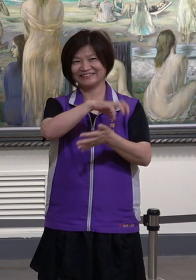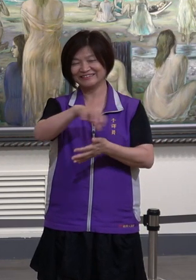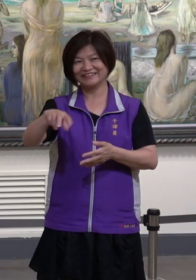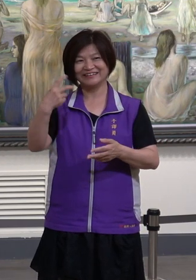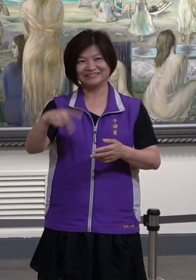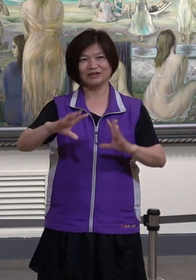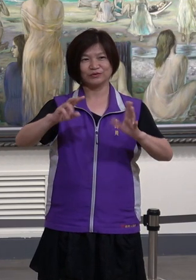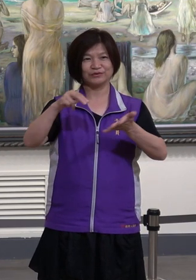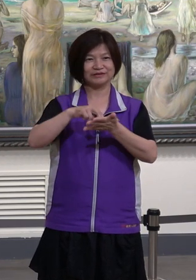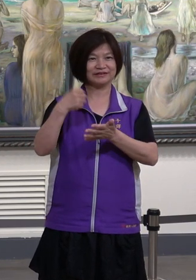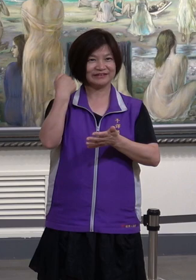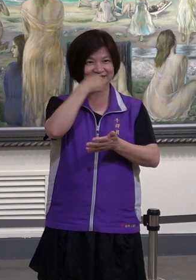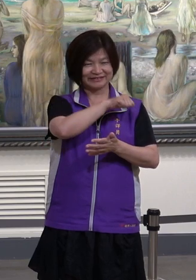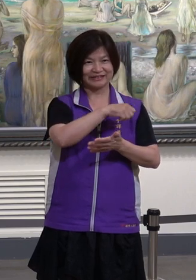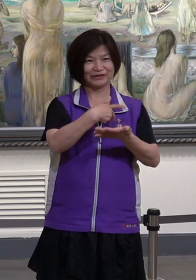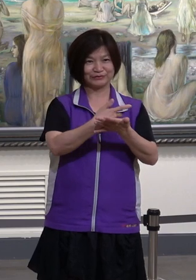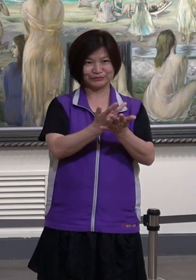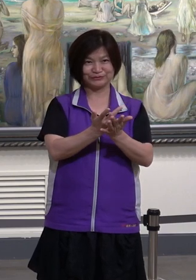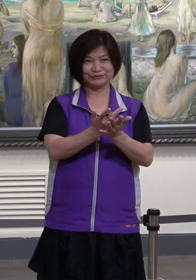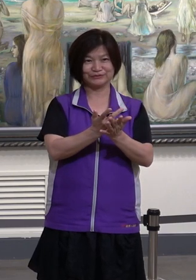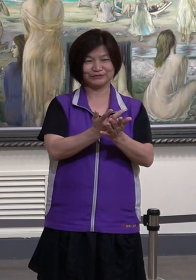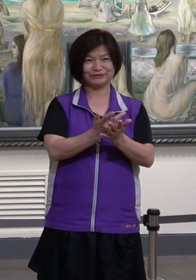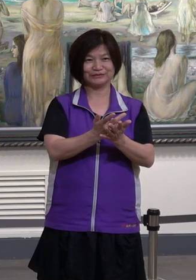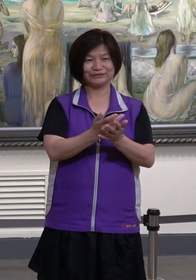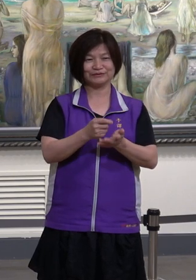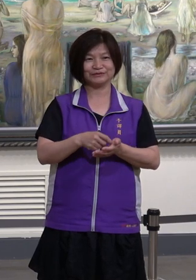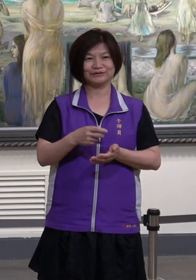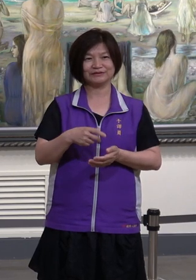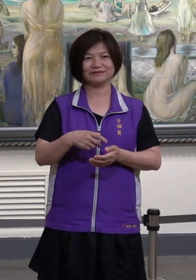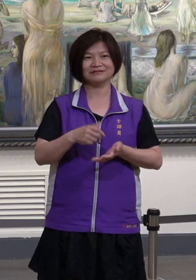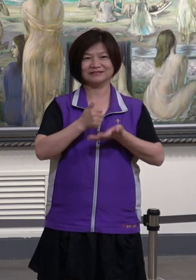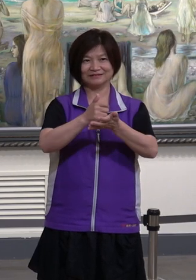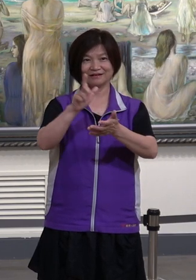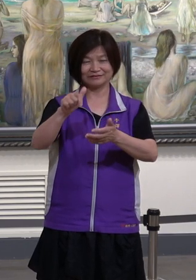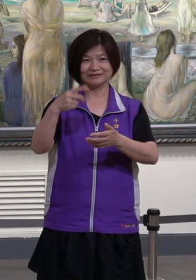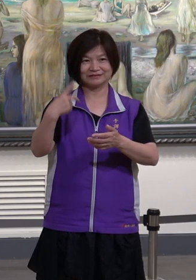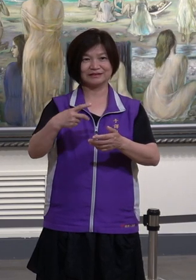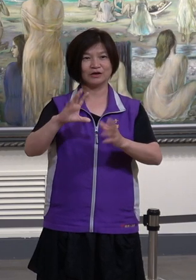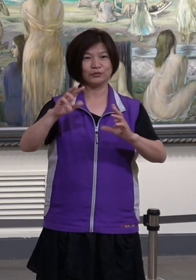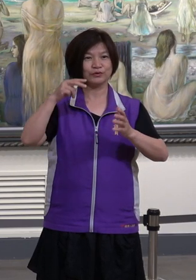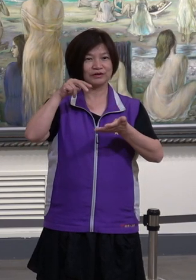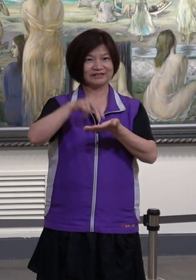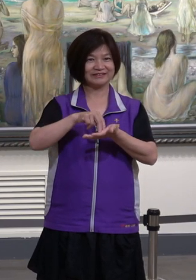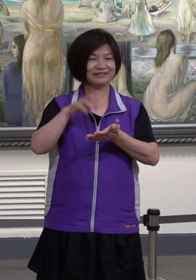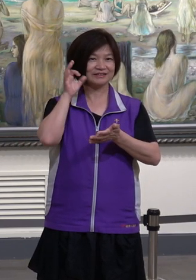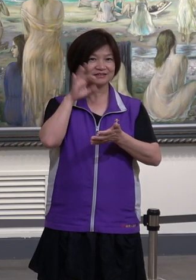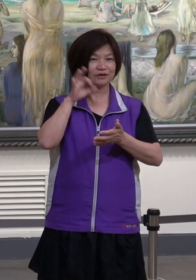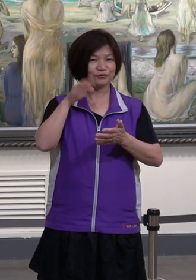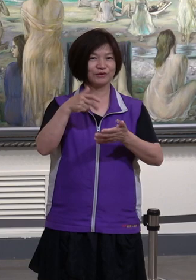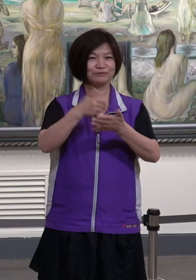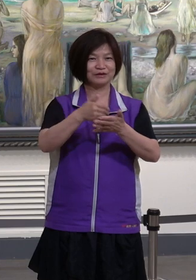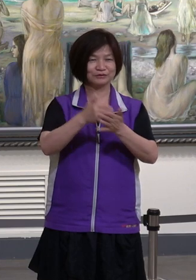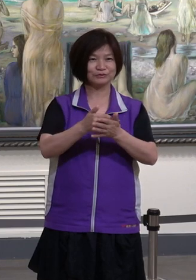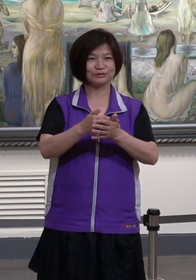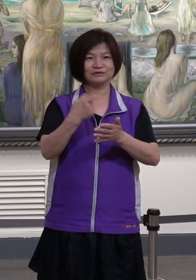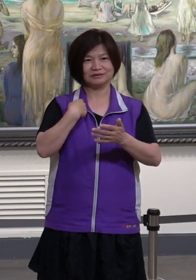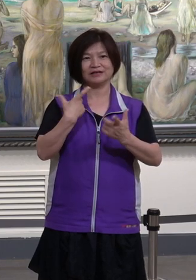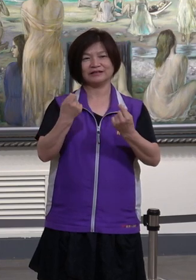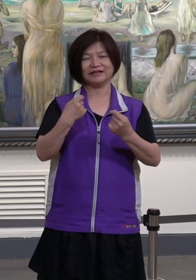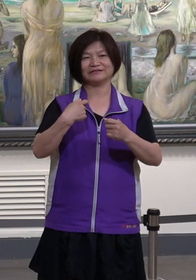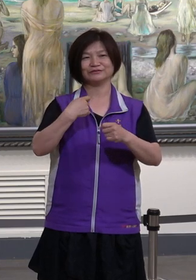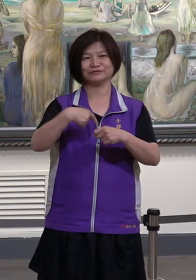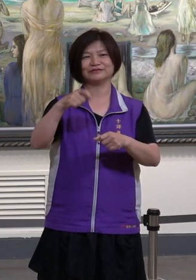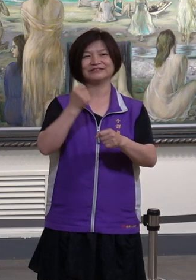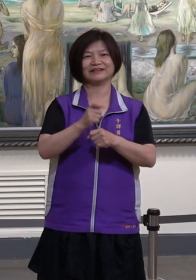有国立台湾艺术的学院的客座教授，还有到国立彰化师大美术学系当客座教